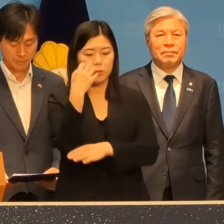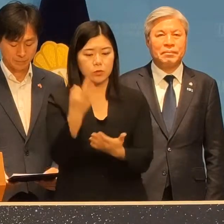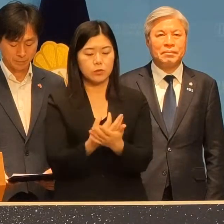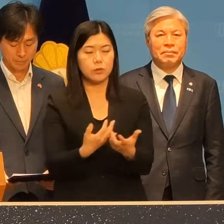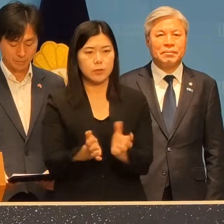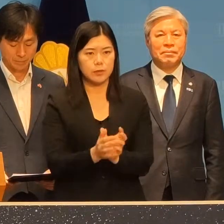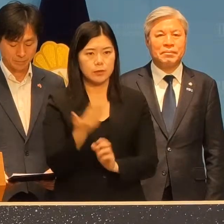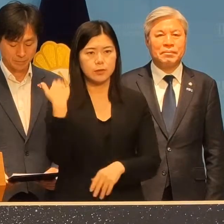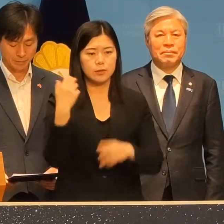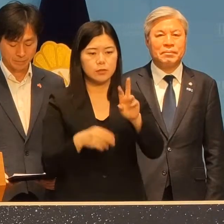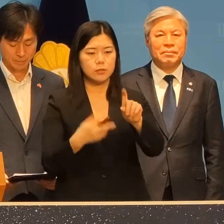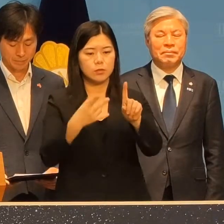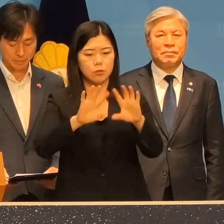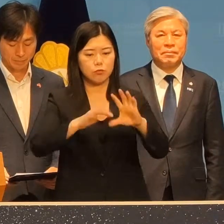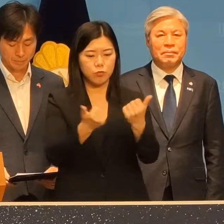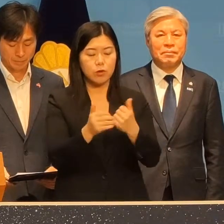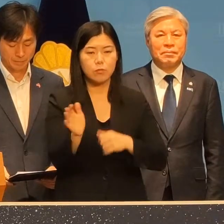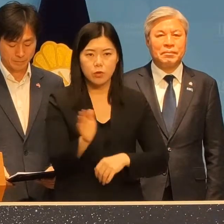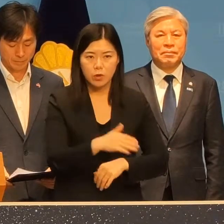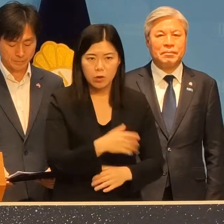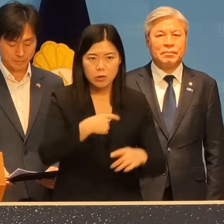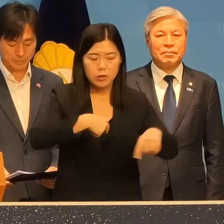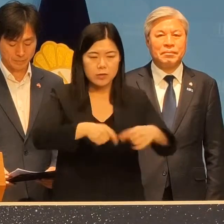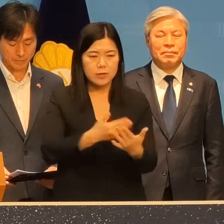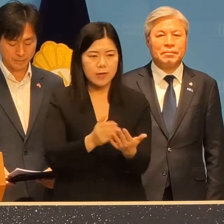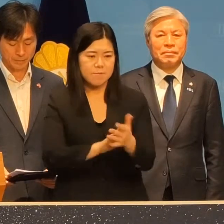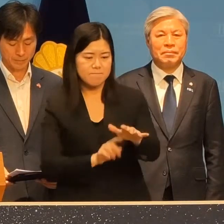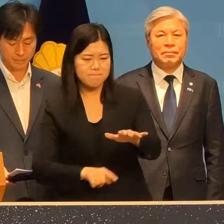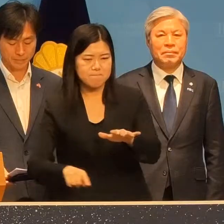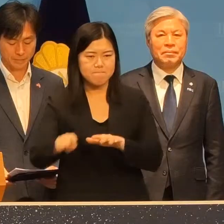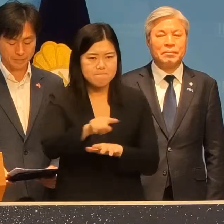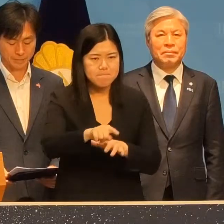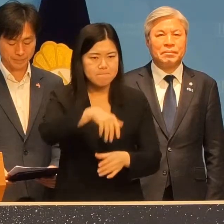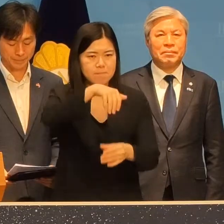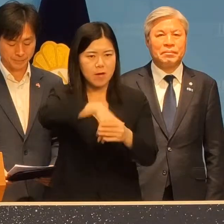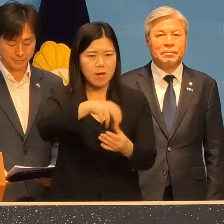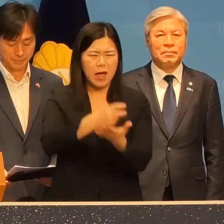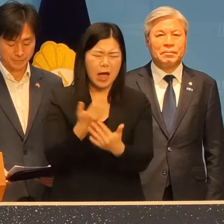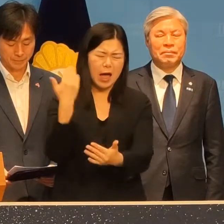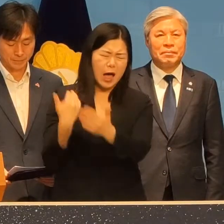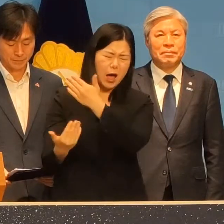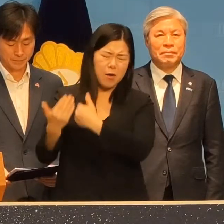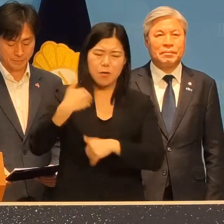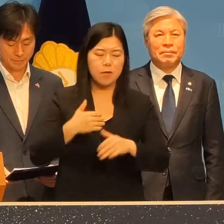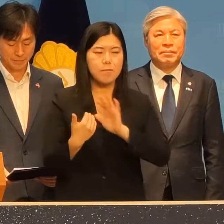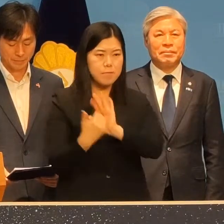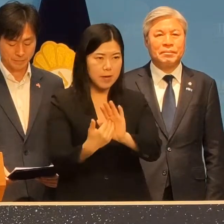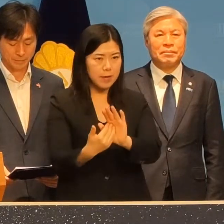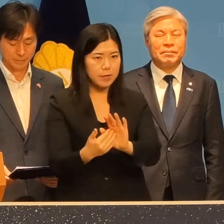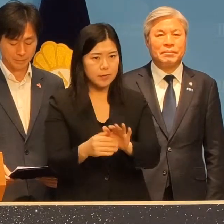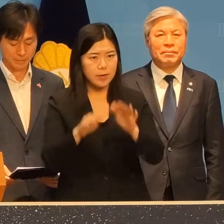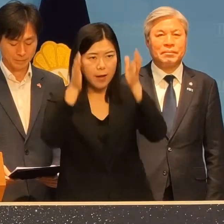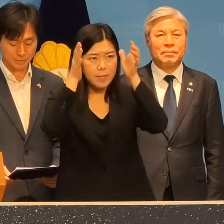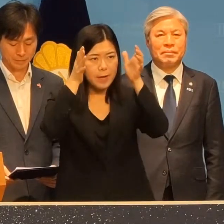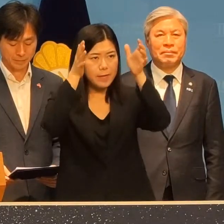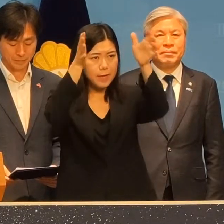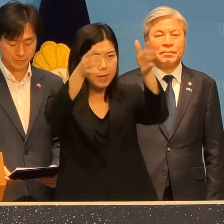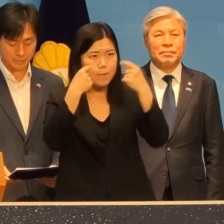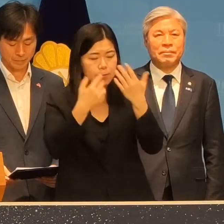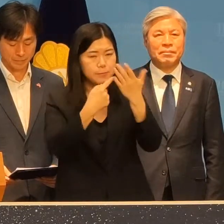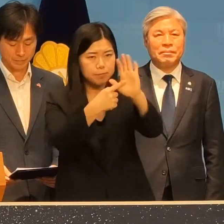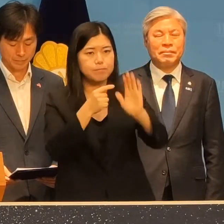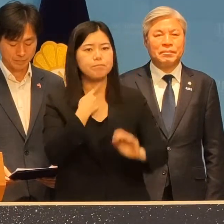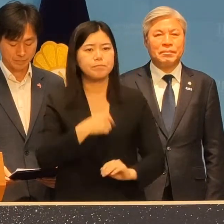기본소득당은 지난 21대 국회 때부터 정치개혁의 선두에서 선거제도의 퇴행을 막고 나아가야 할 방향을 분명히 제시해